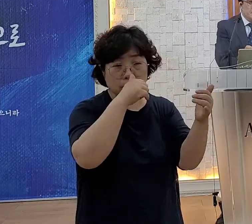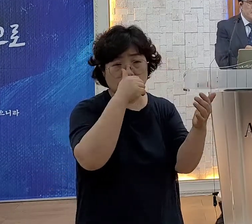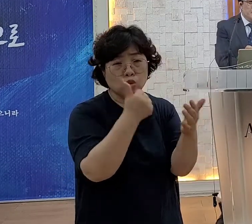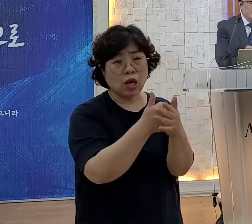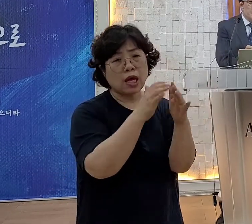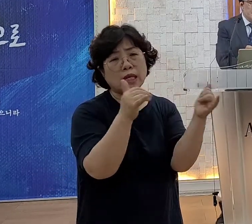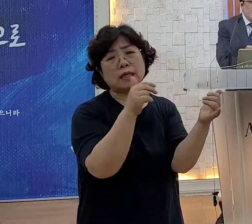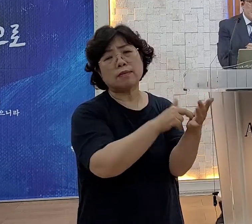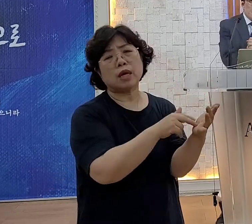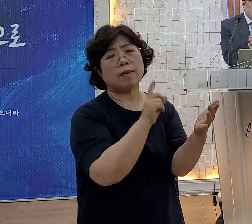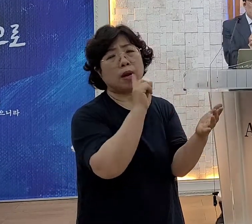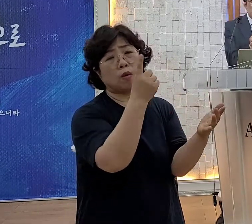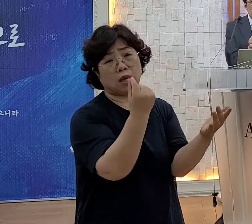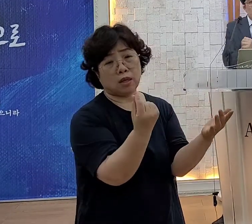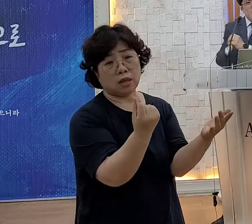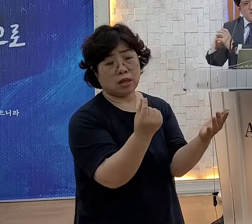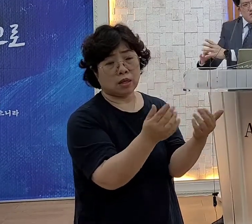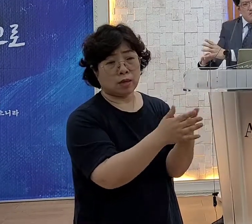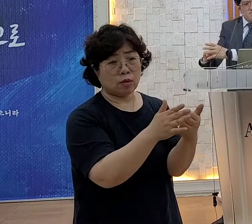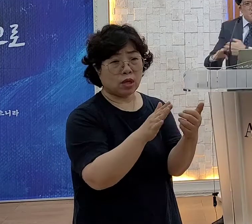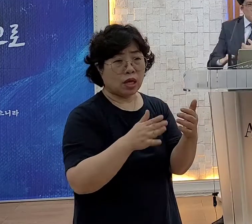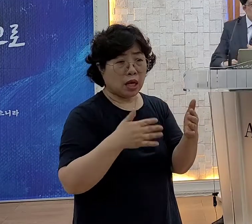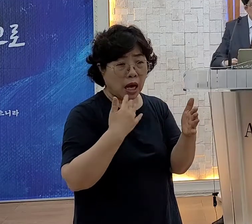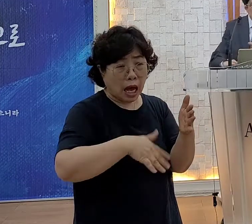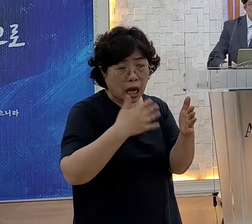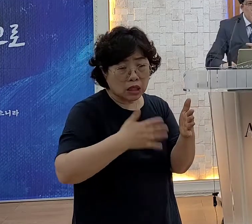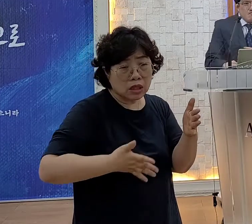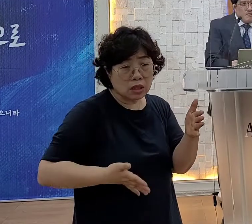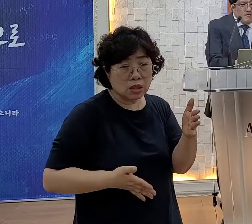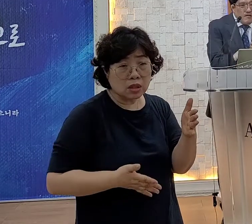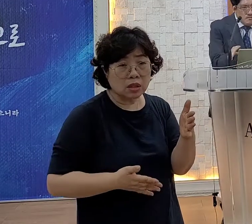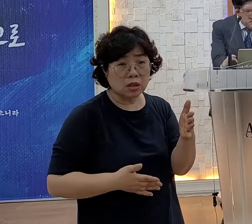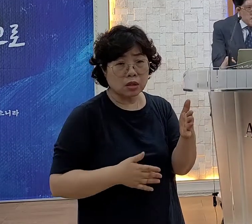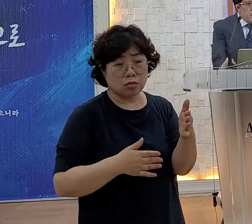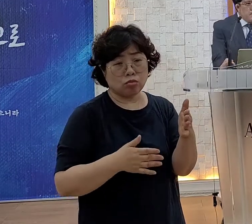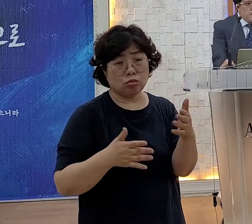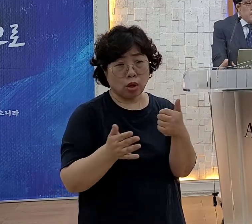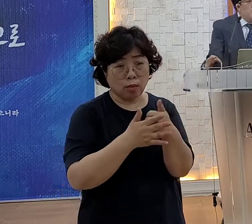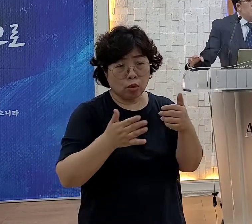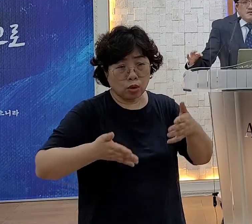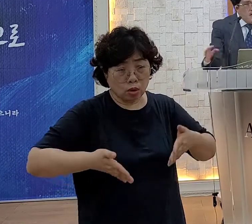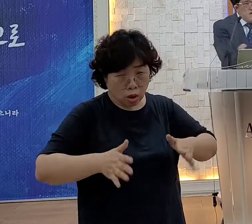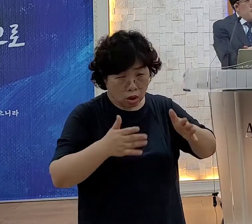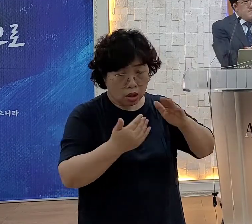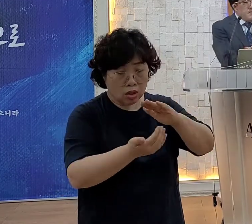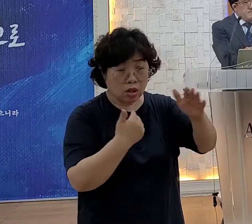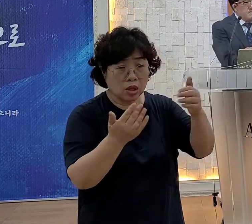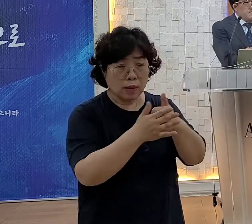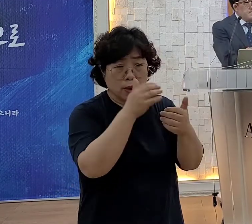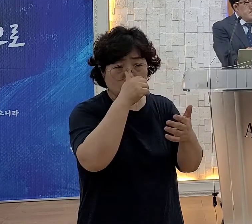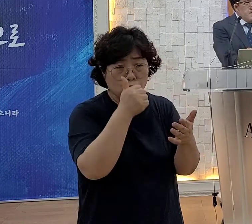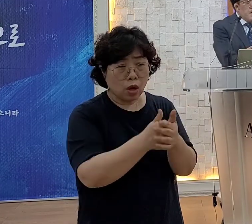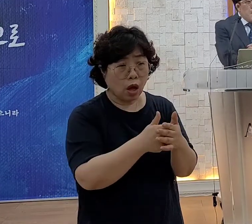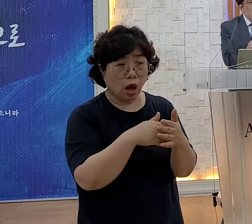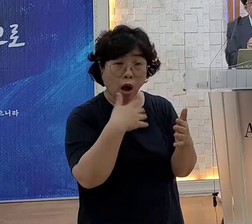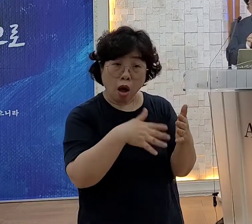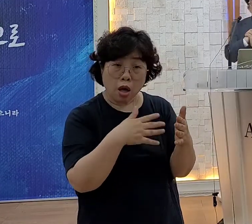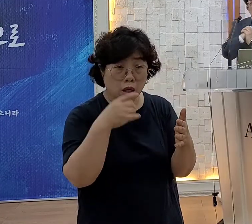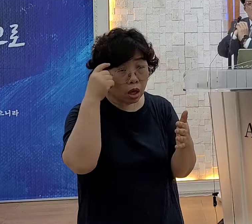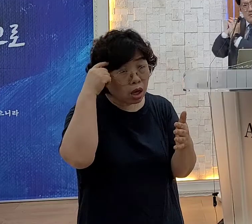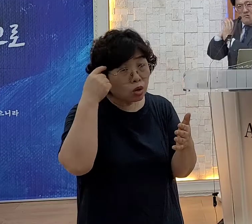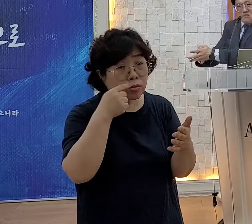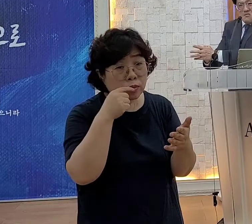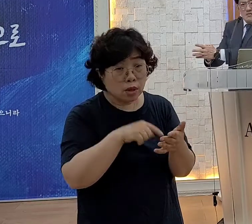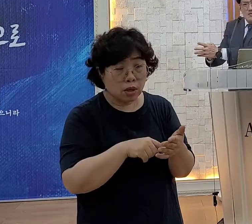말이에요. 그러니까 지금 태어나지 않은 사람은 우리 생각할 때 아직 죄를 안 지었다 생각하잖아요. 그게 아니라